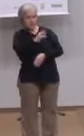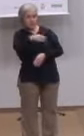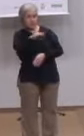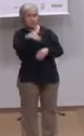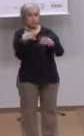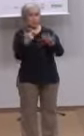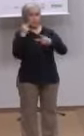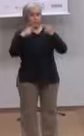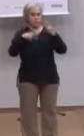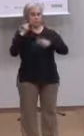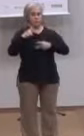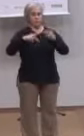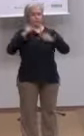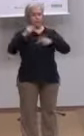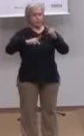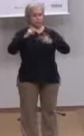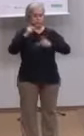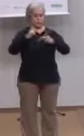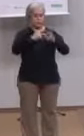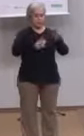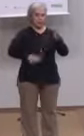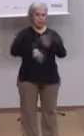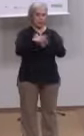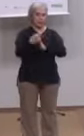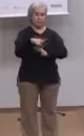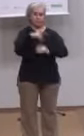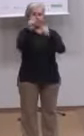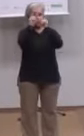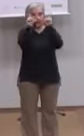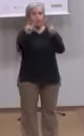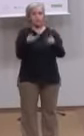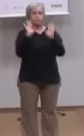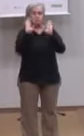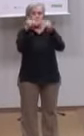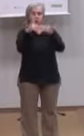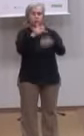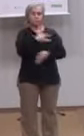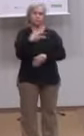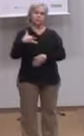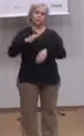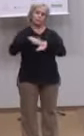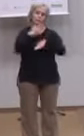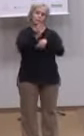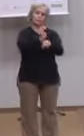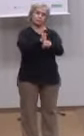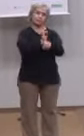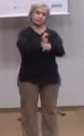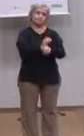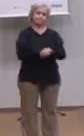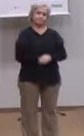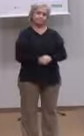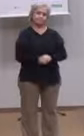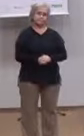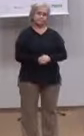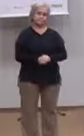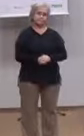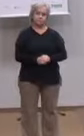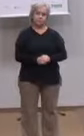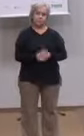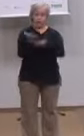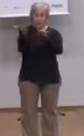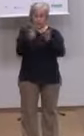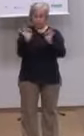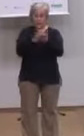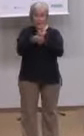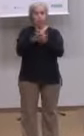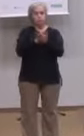atenção da política pública voltada para a saúde daquele estado. Então, não foi atendido,